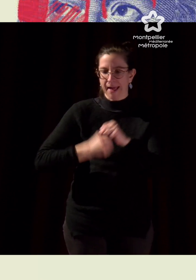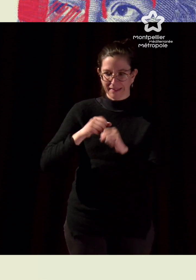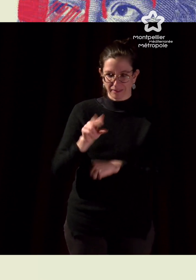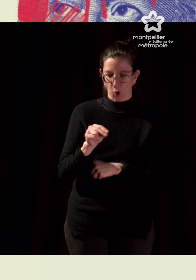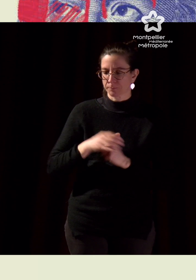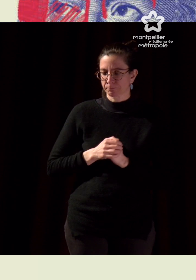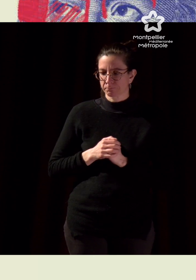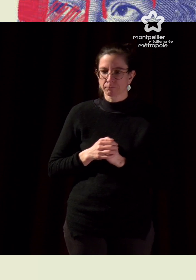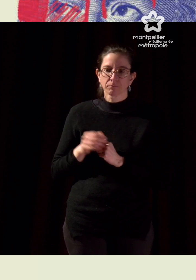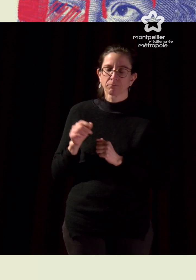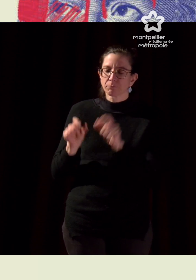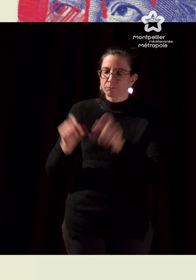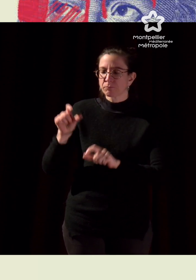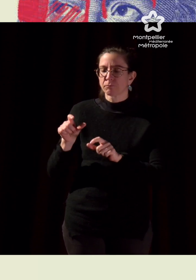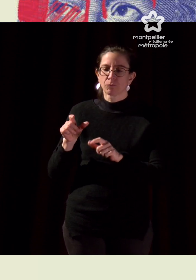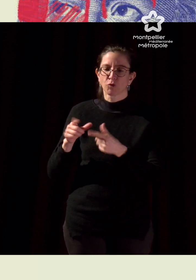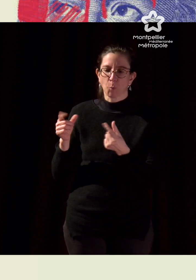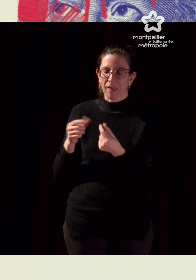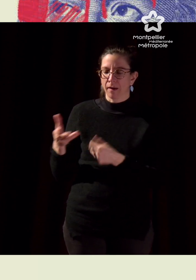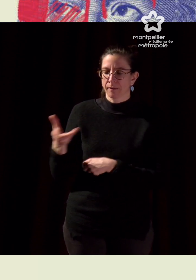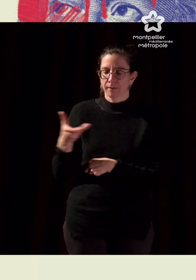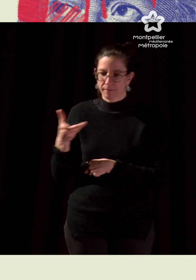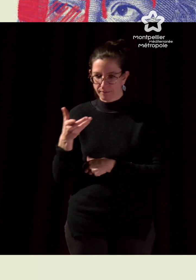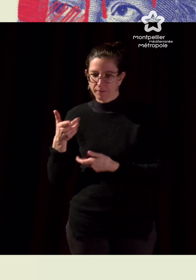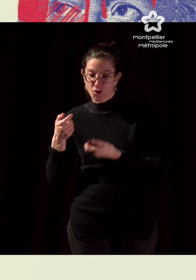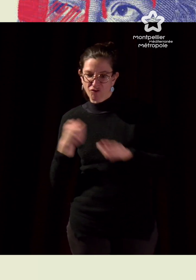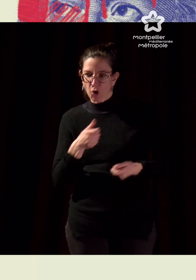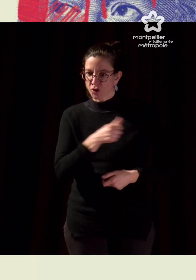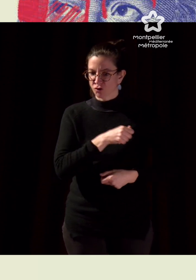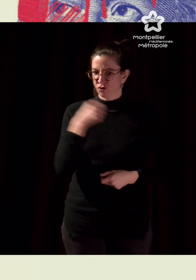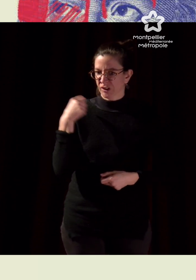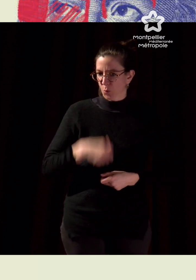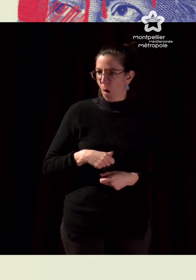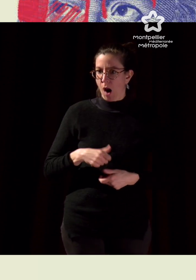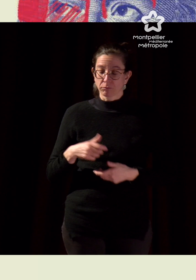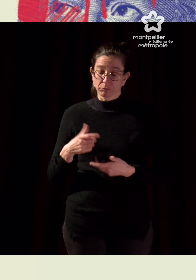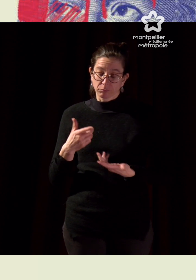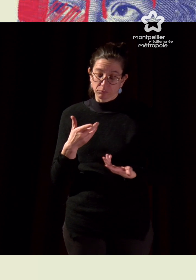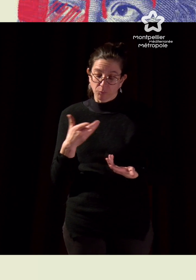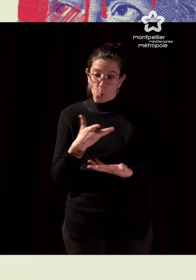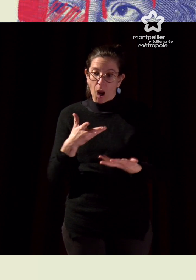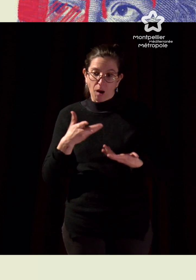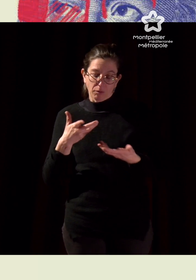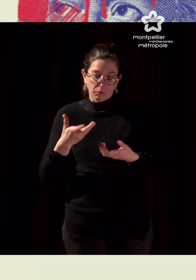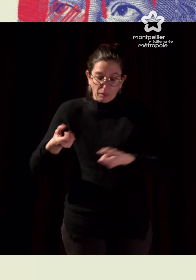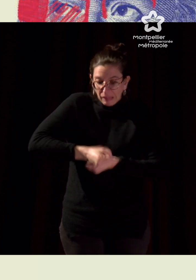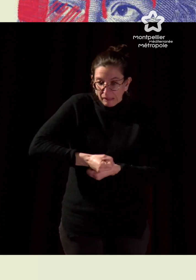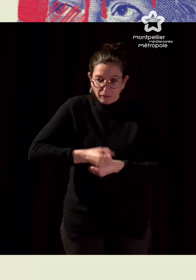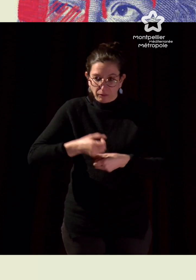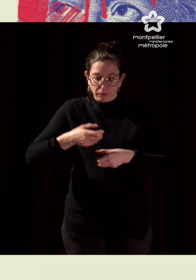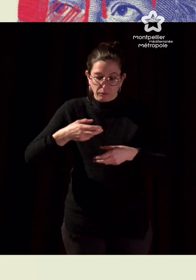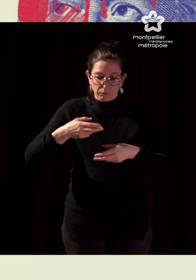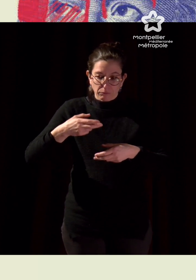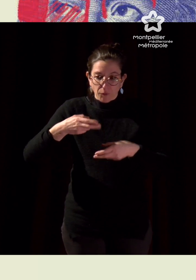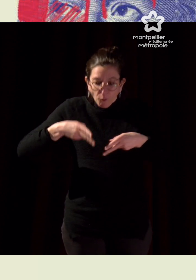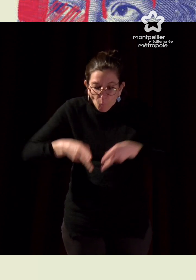une partie de la Chine et ont forcé les Chinois aux travaux forcés à faire des voies de chemin de fer. Et donc, un des